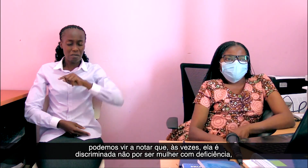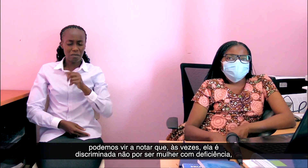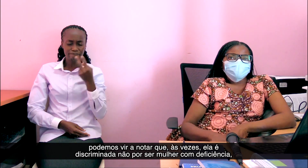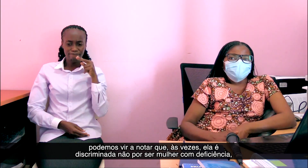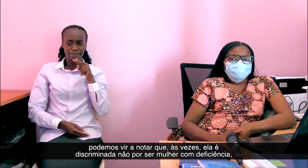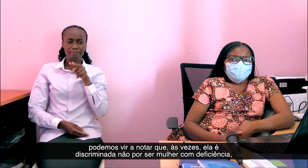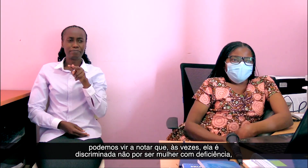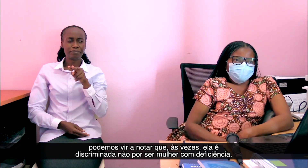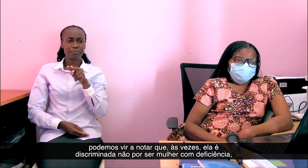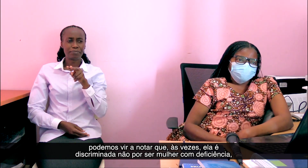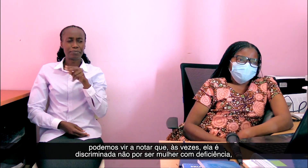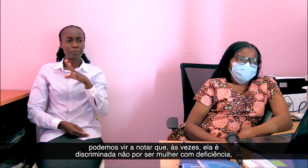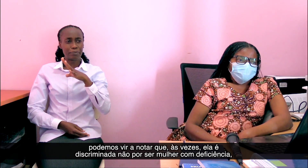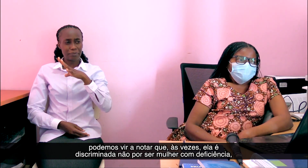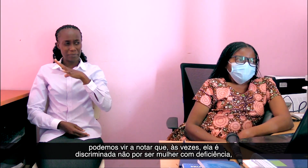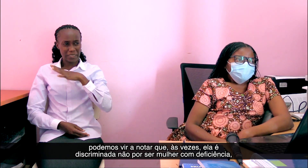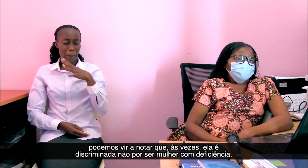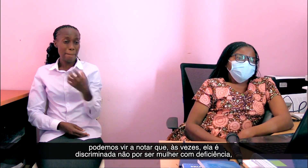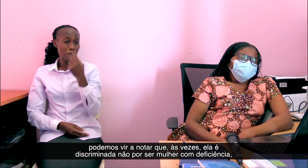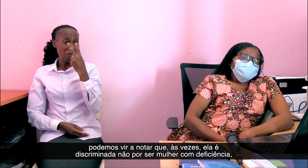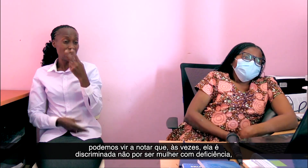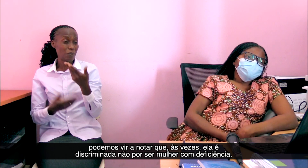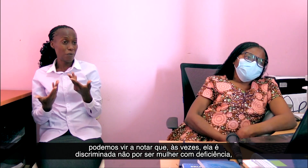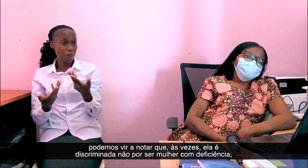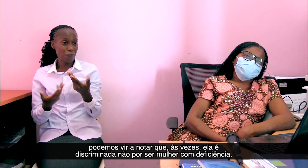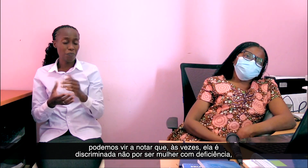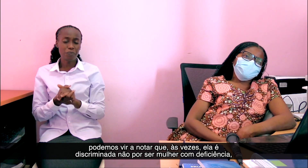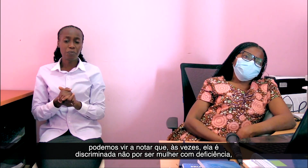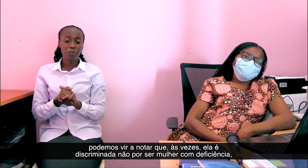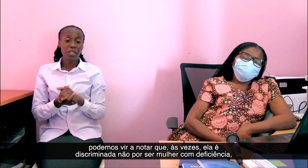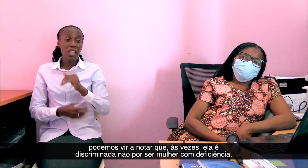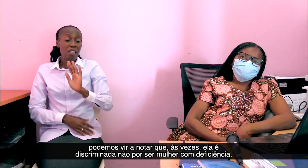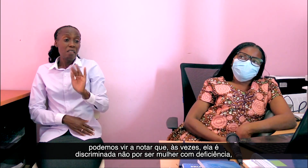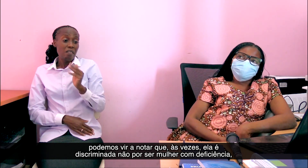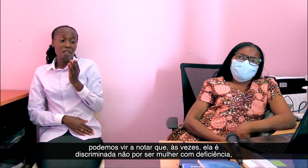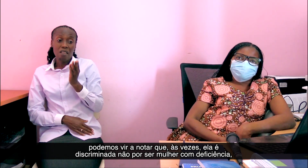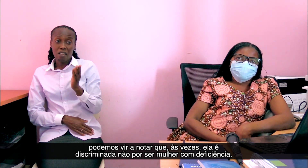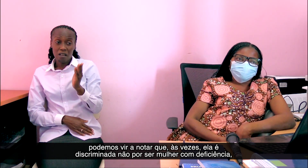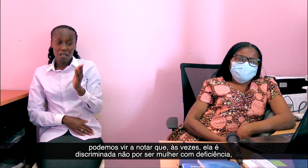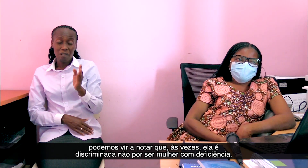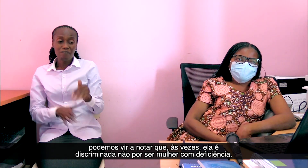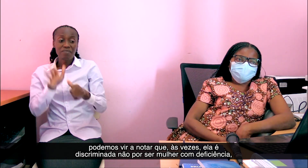podemos ir a notar que às vezes ela é discriminada não por ser mulher com deficiência,